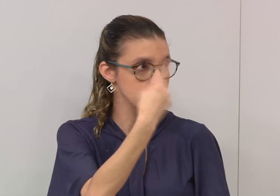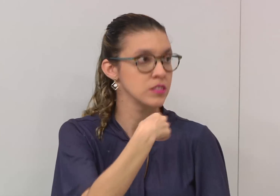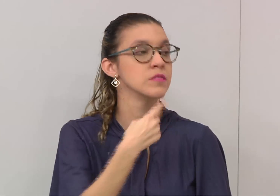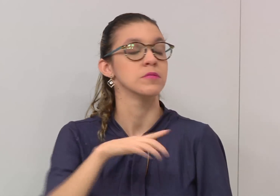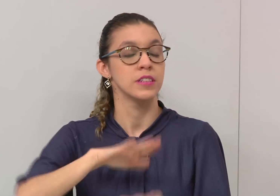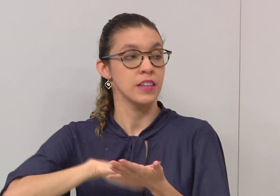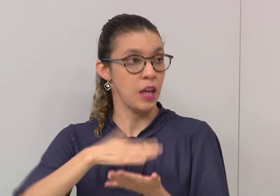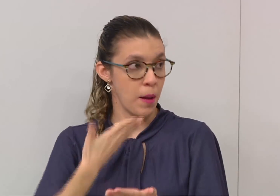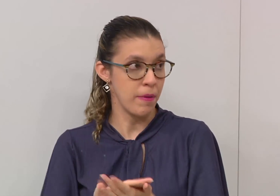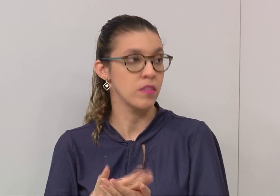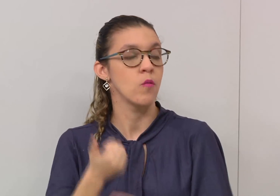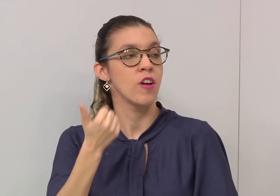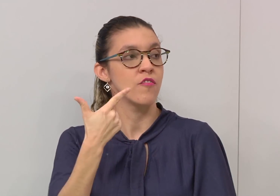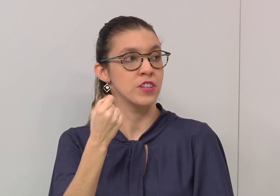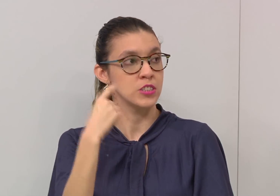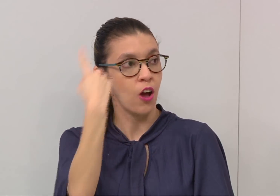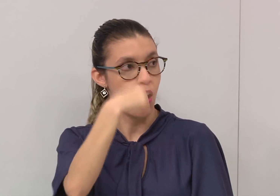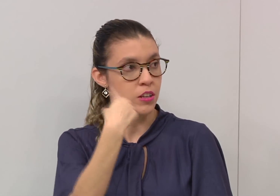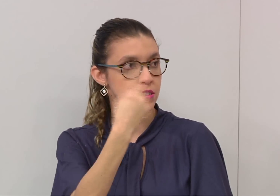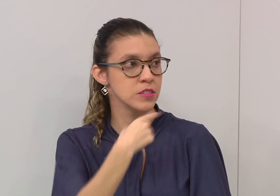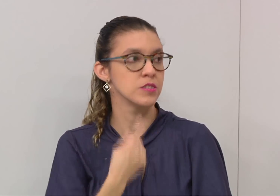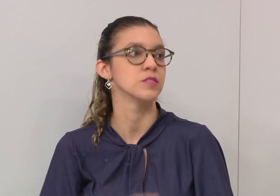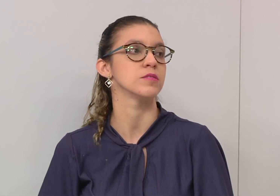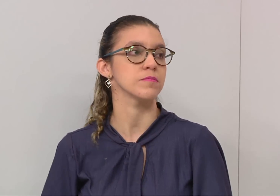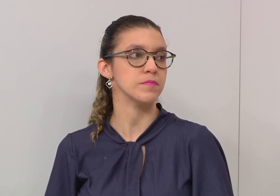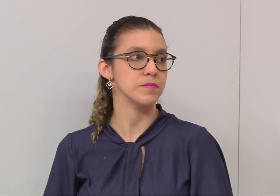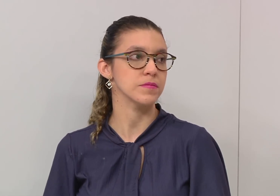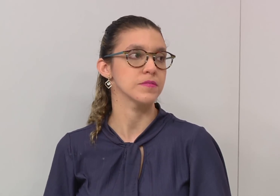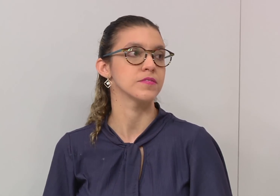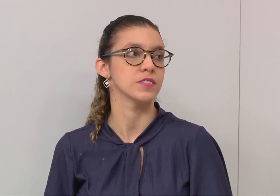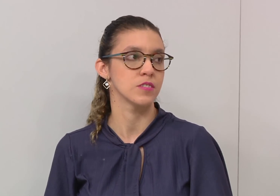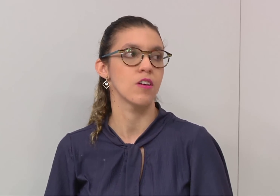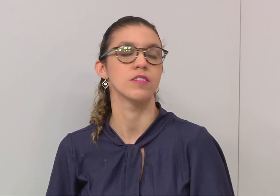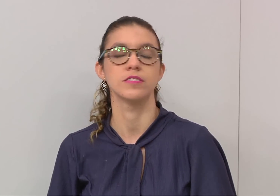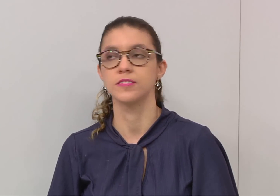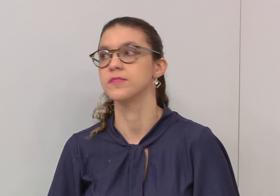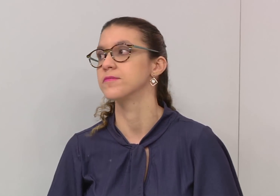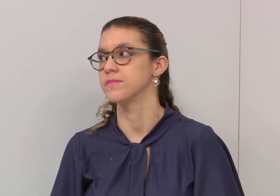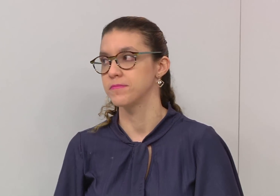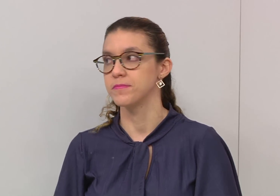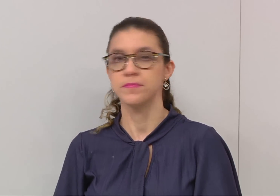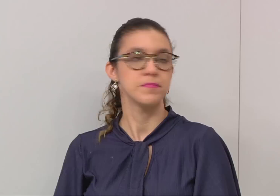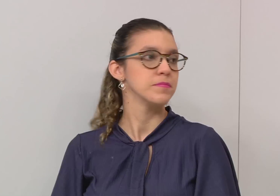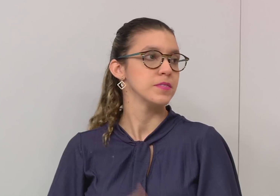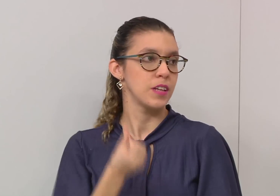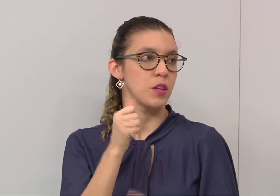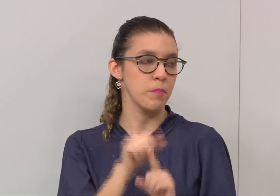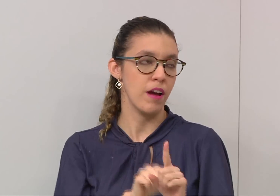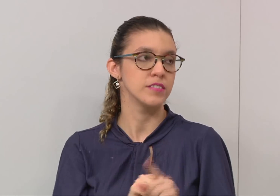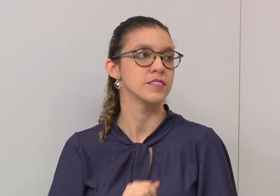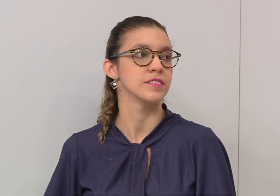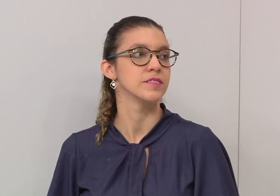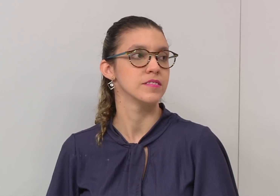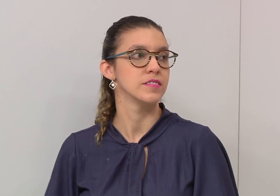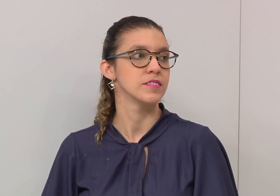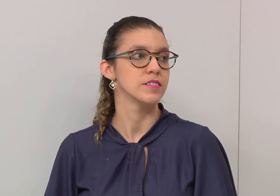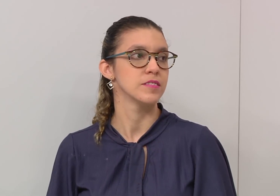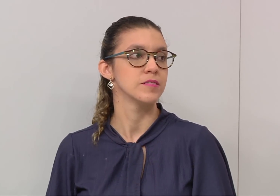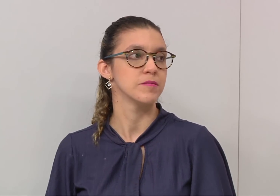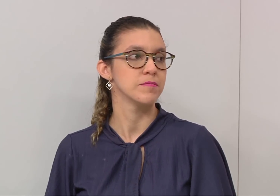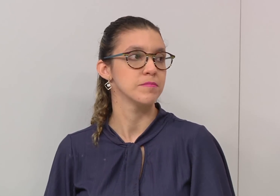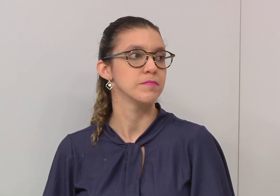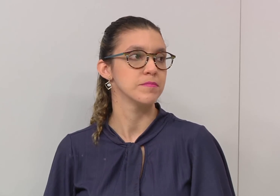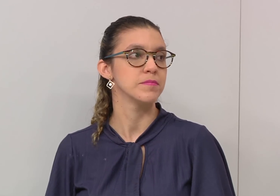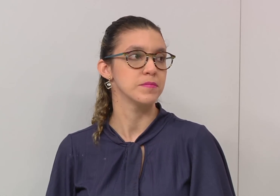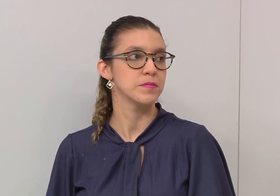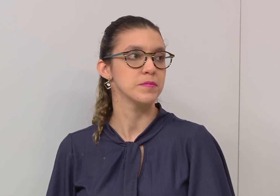São 60 horas cada módulo. O de intérprete são 120 horas. 120 horas, E a pessoa recebe,